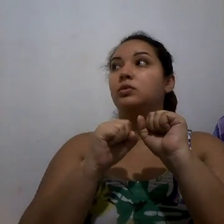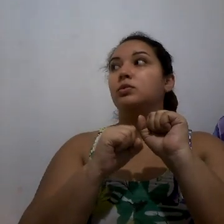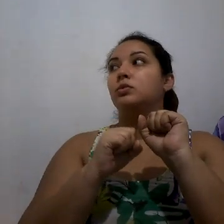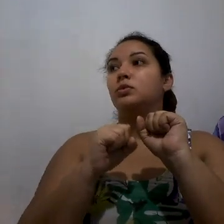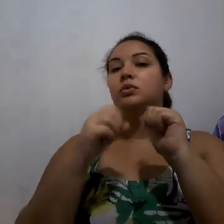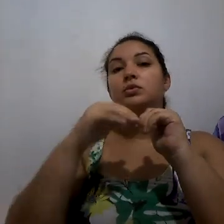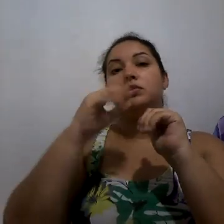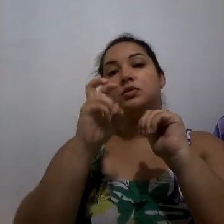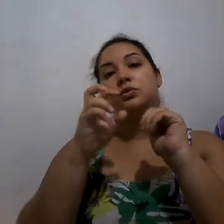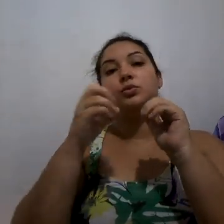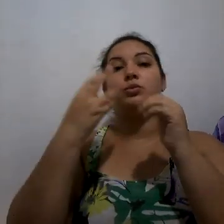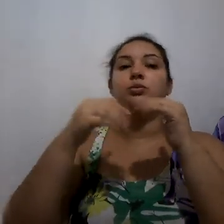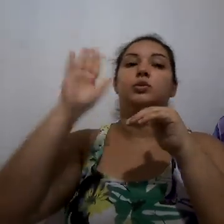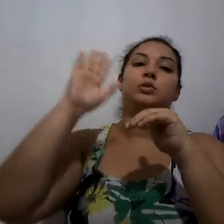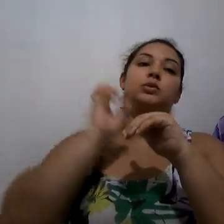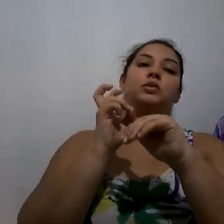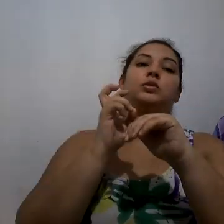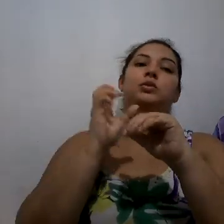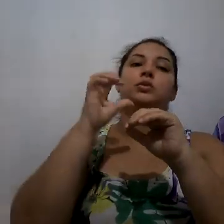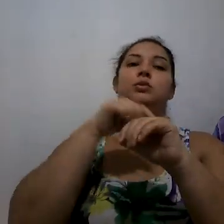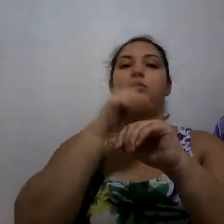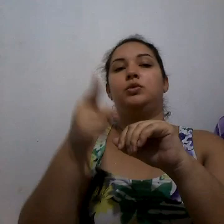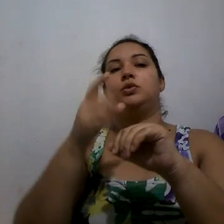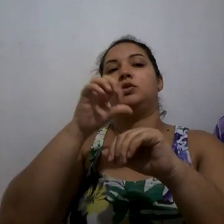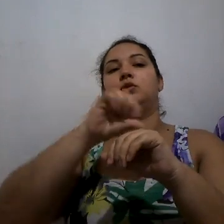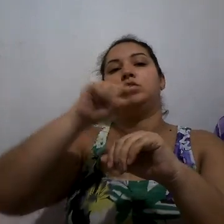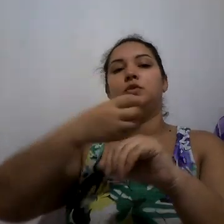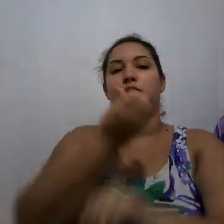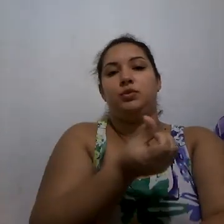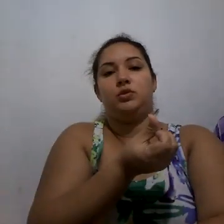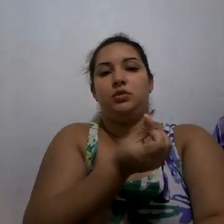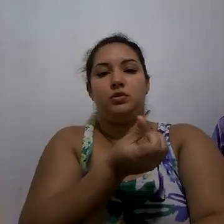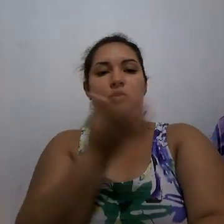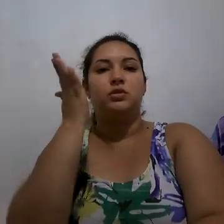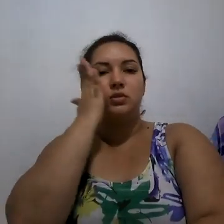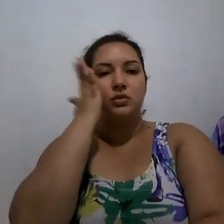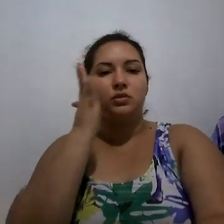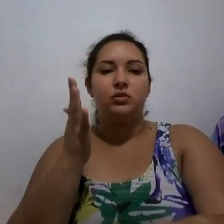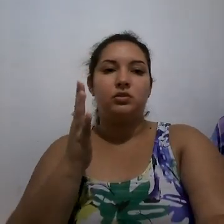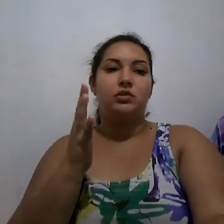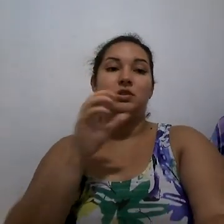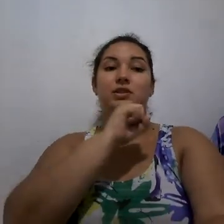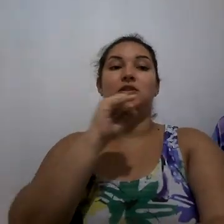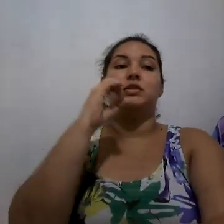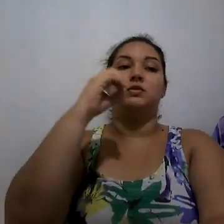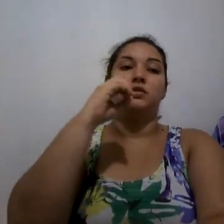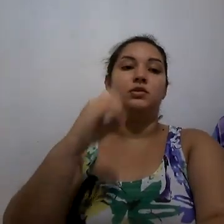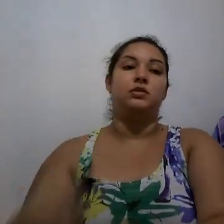Então, 5, eu jogo para a próxima casa e chamo 9,5. Alguém perguntou aqui se fosse 0. Não, gente,